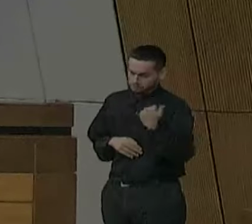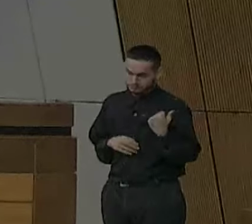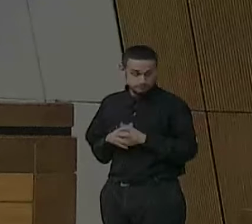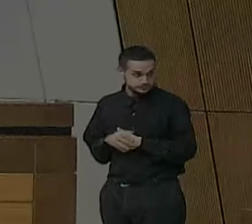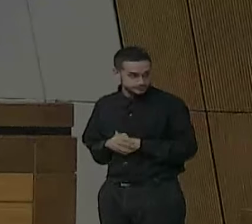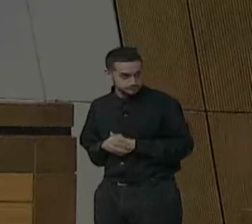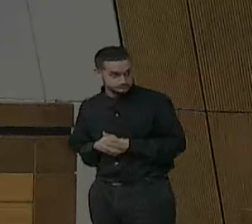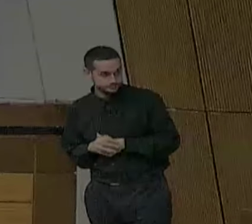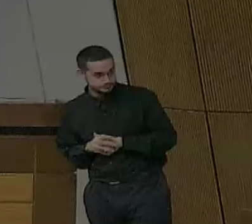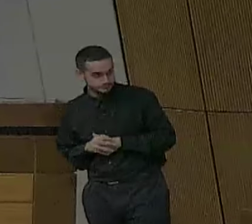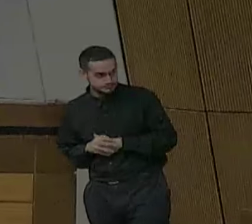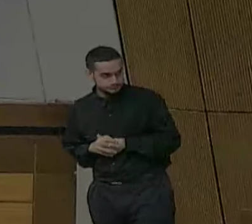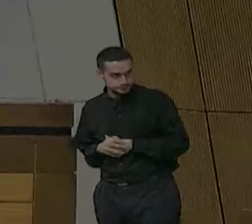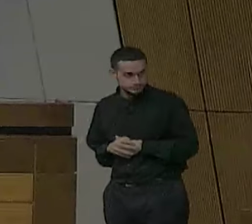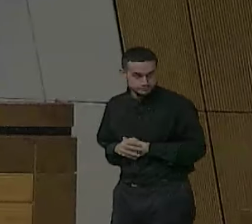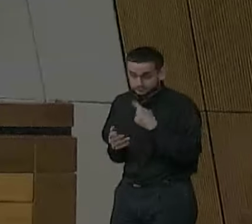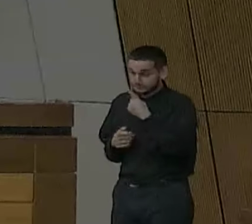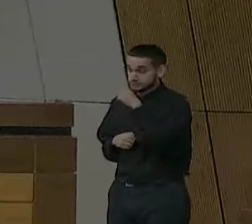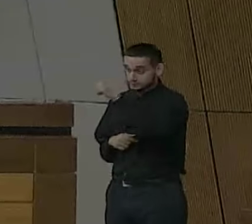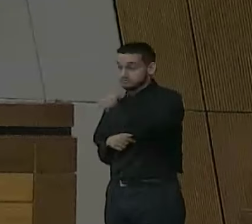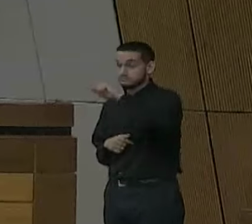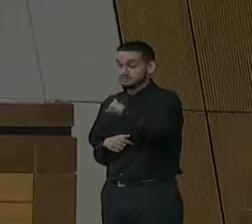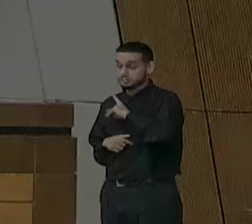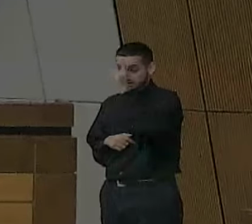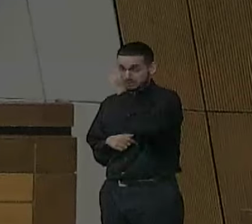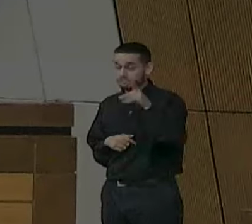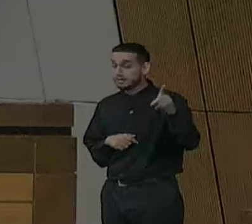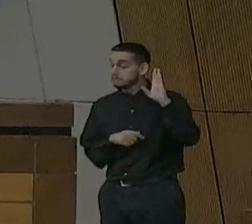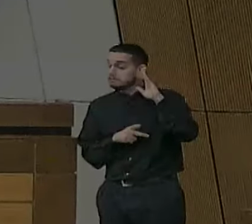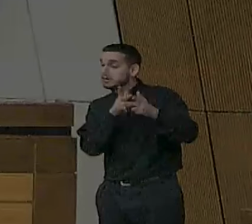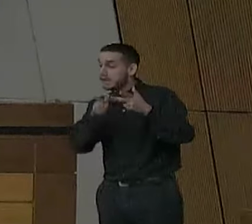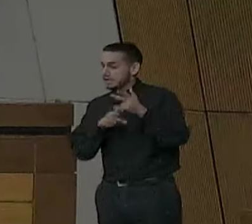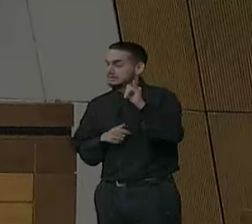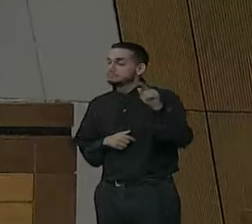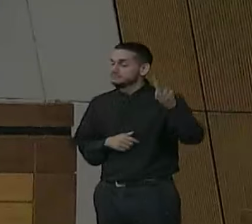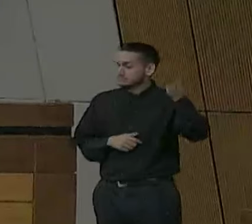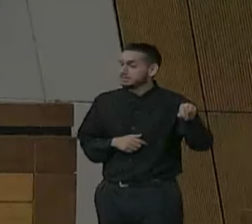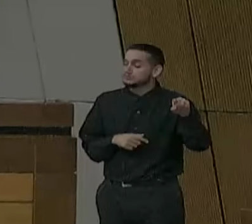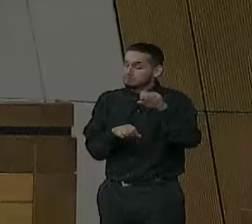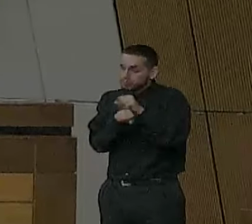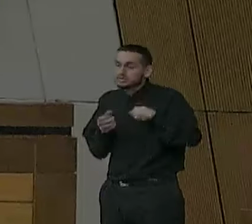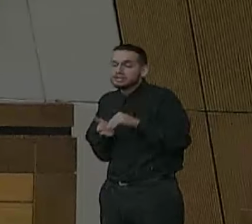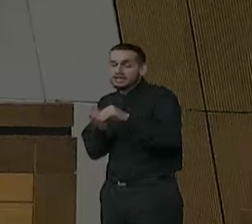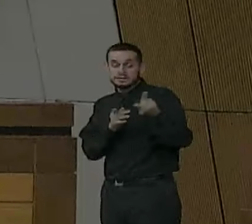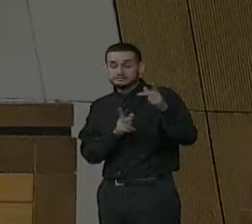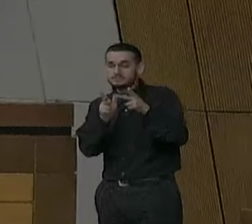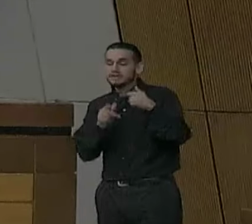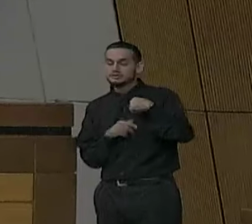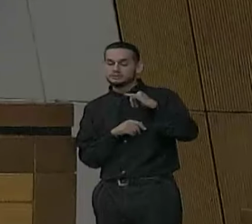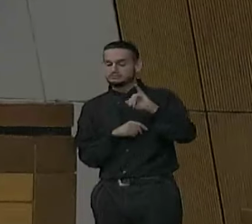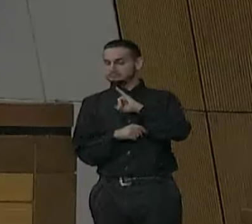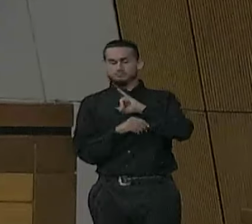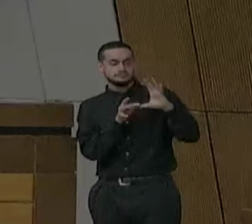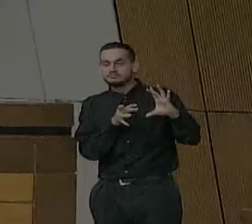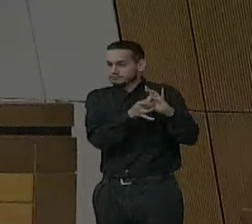manera las personas con discapacidad, escuchándoles a ambas, nos sentimos un poquito identificados, y